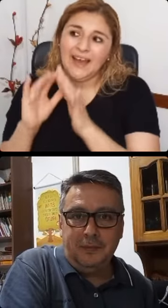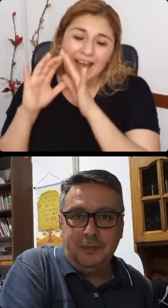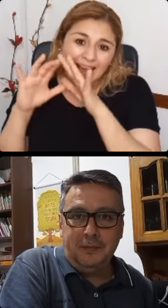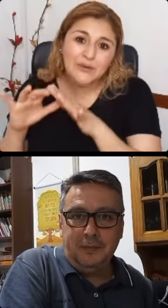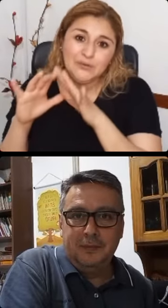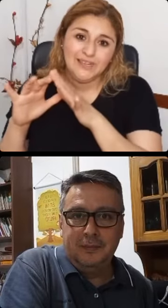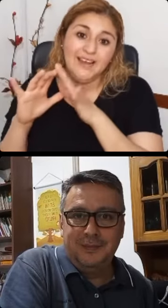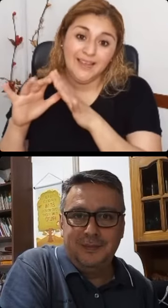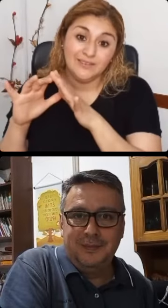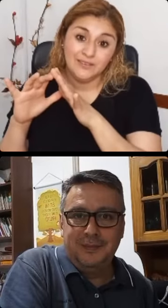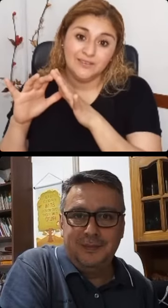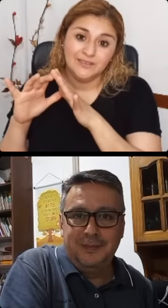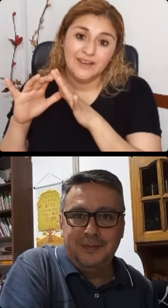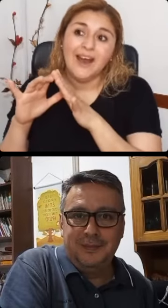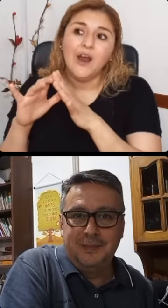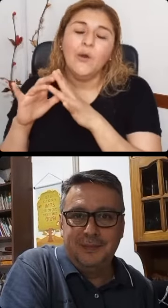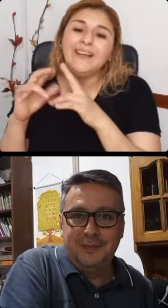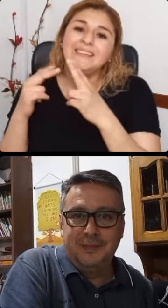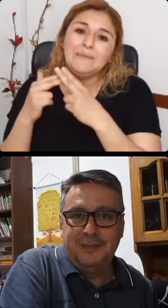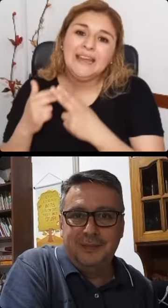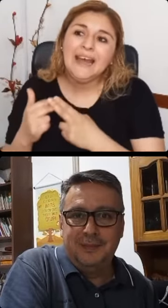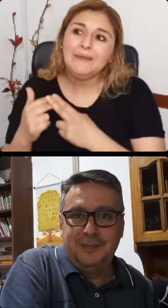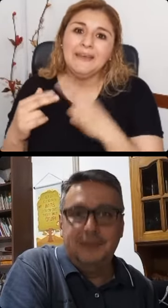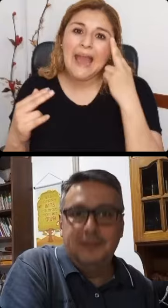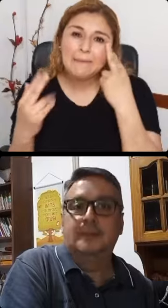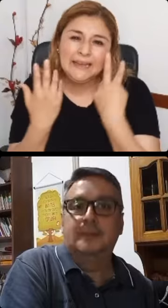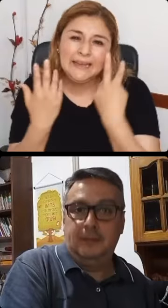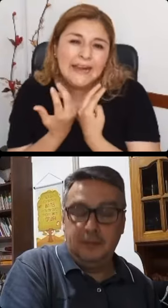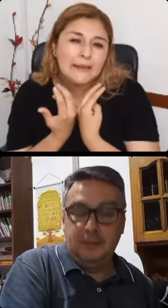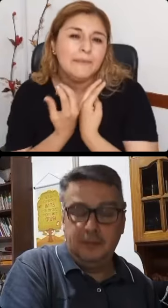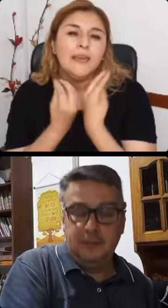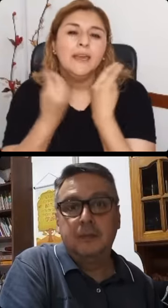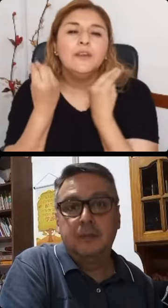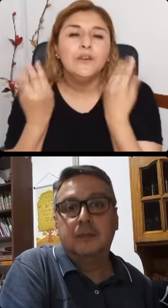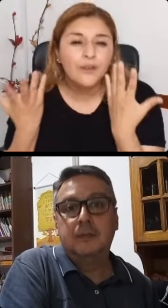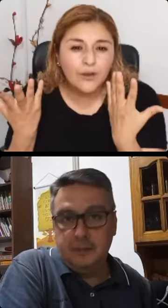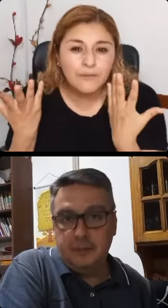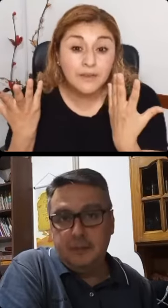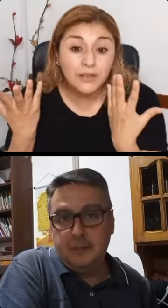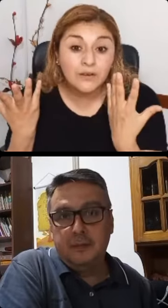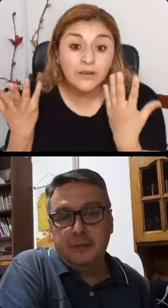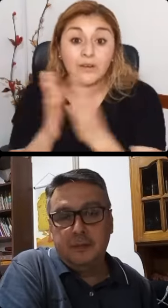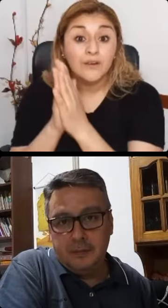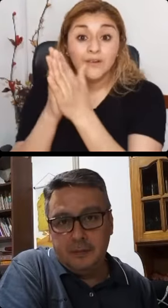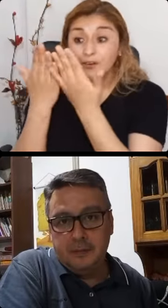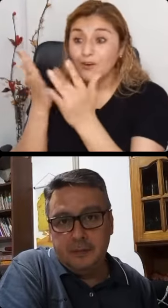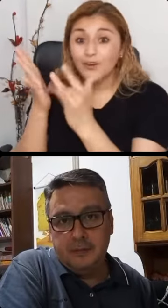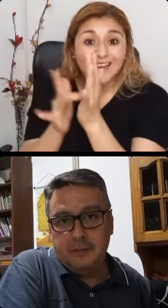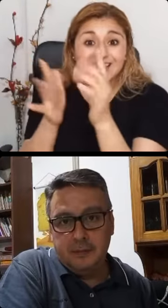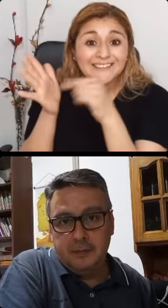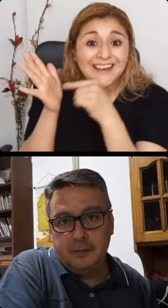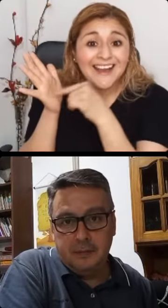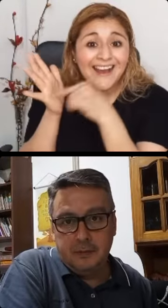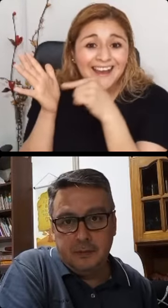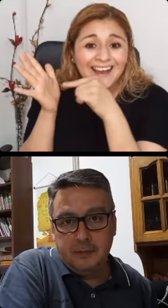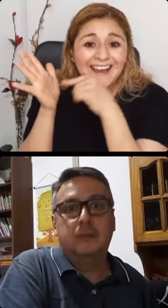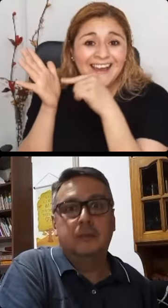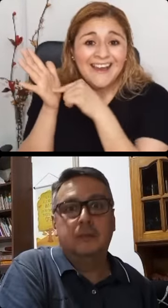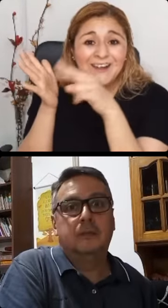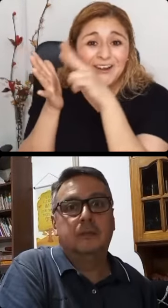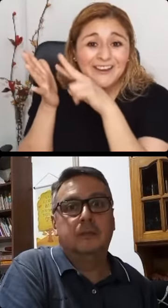a escuchar eso o a examinarme, a mirarme, ¿y con qué ojos me miro? Con el que dice